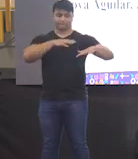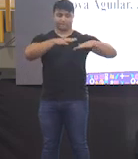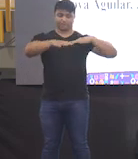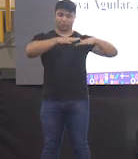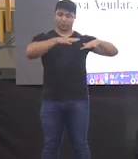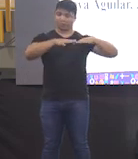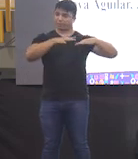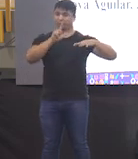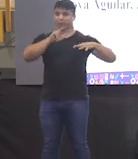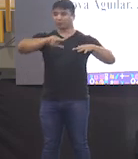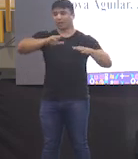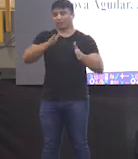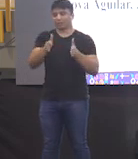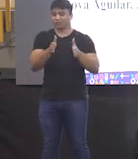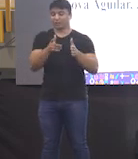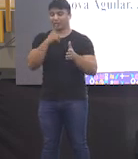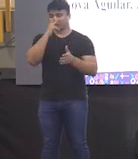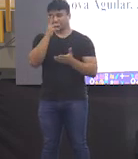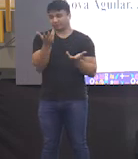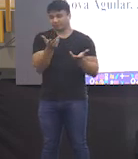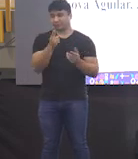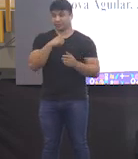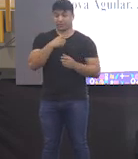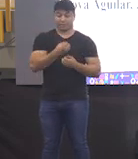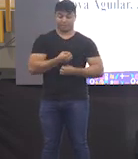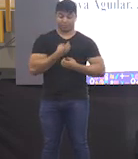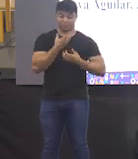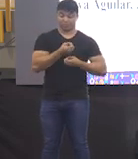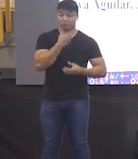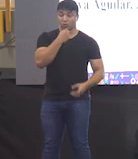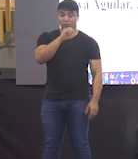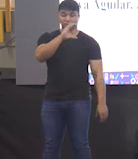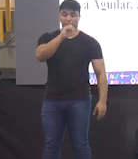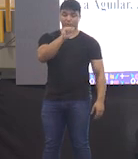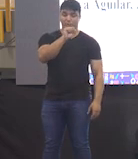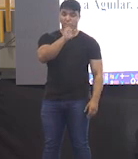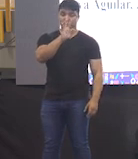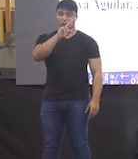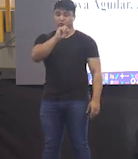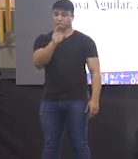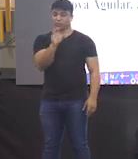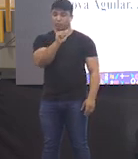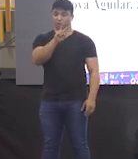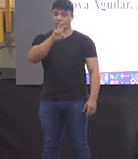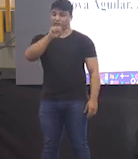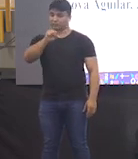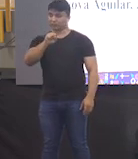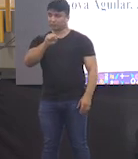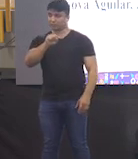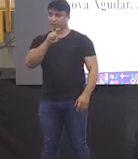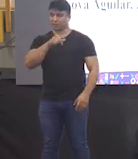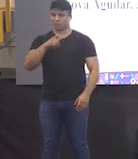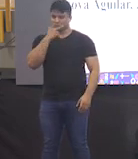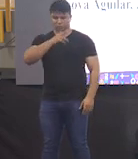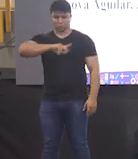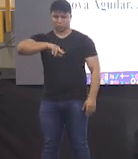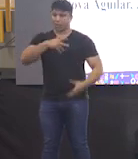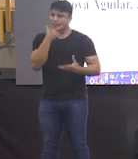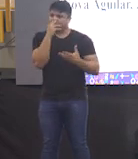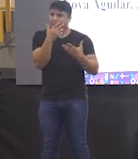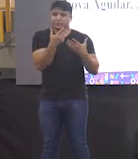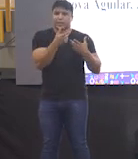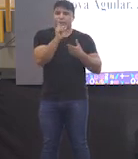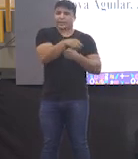do que de gerações. A poesia de Castro Alves, em relação à de Gonçalves Dias, não é de negação, mas